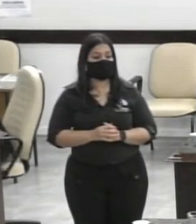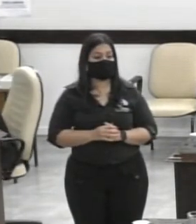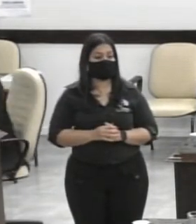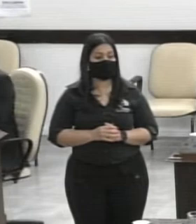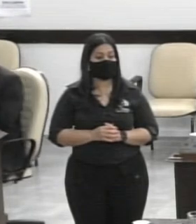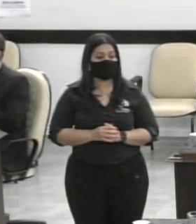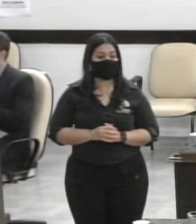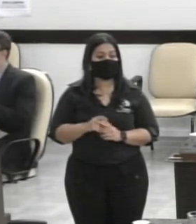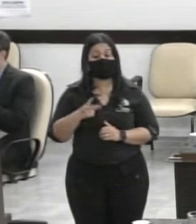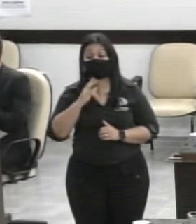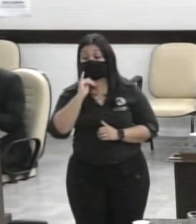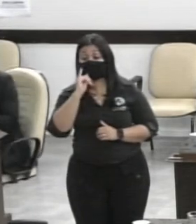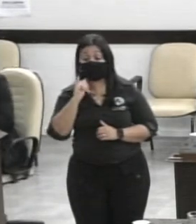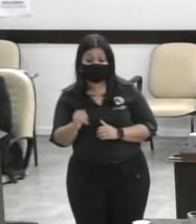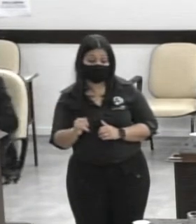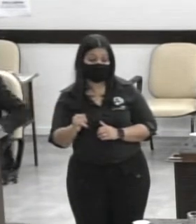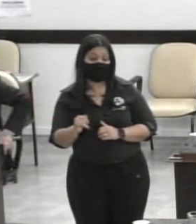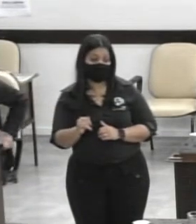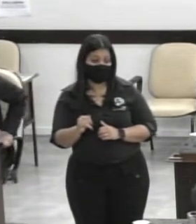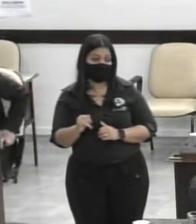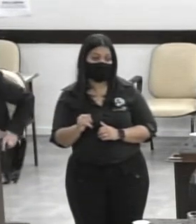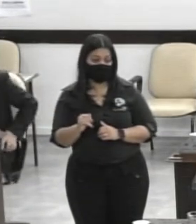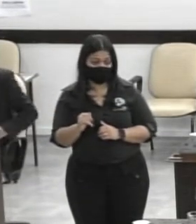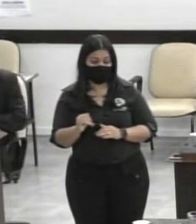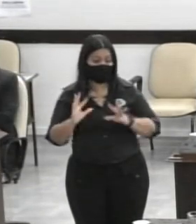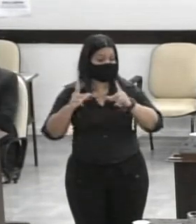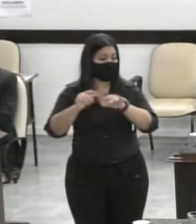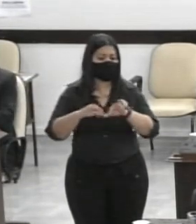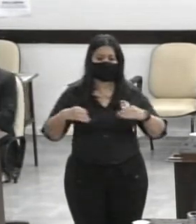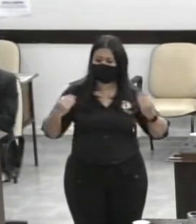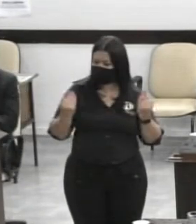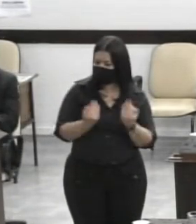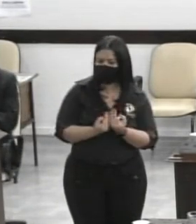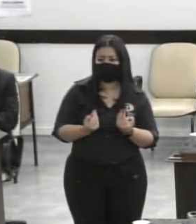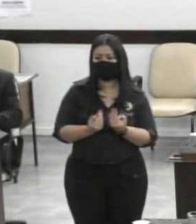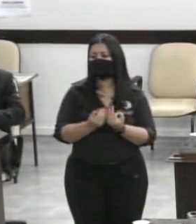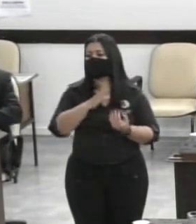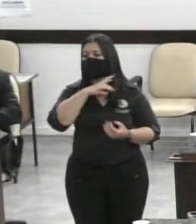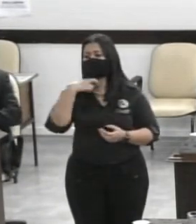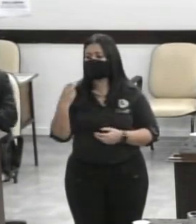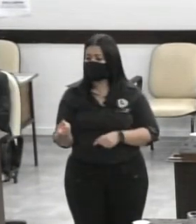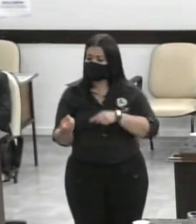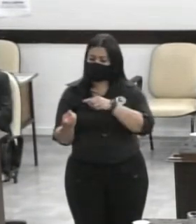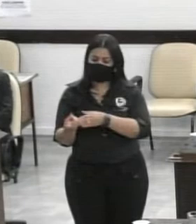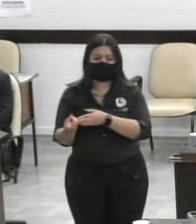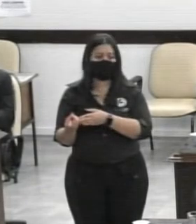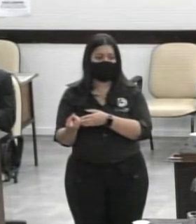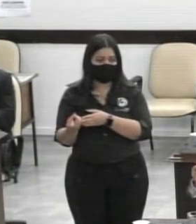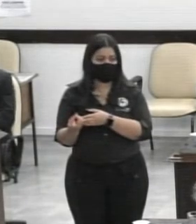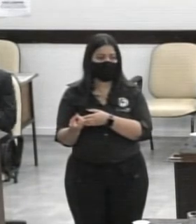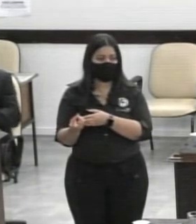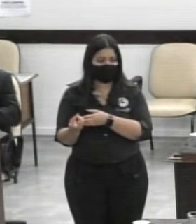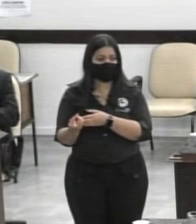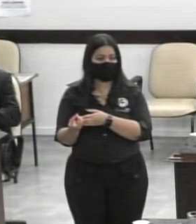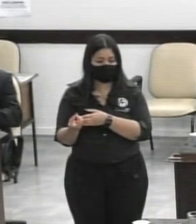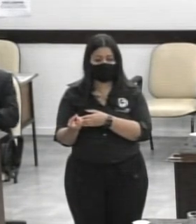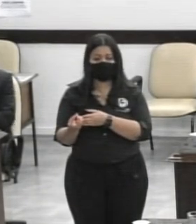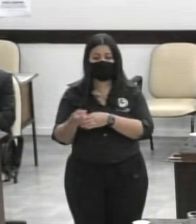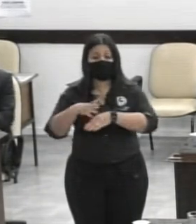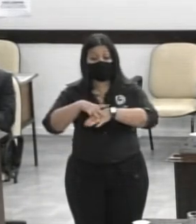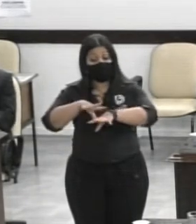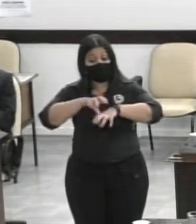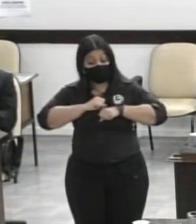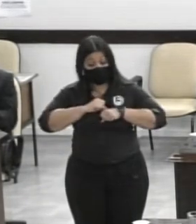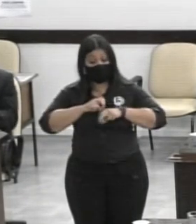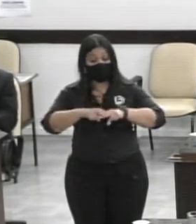Você vai dizer para as famílias que perderam vidas que o contágio do vírus é propagado